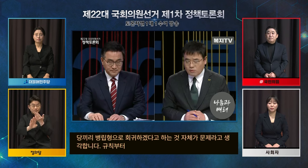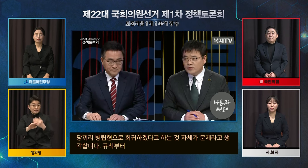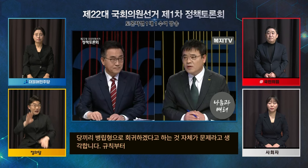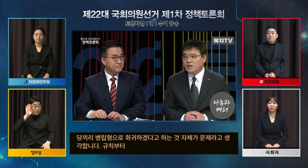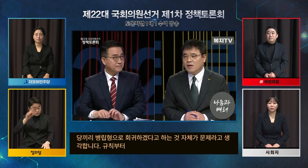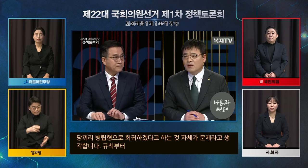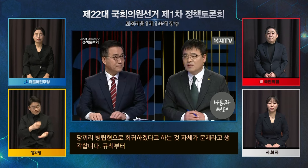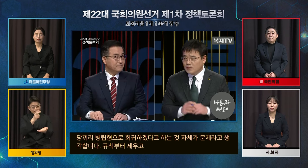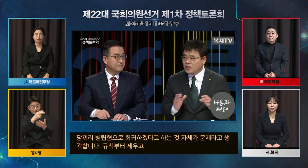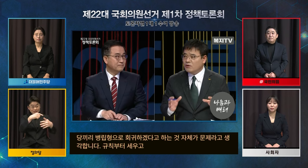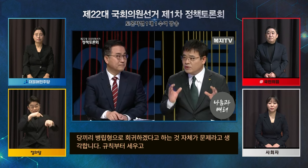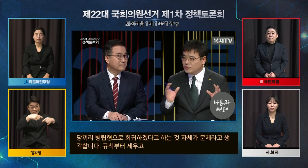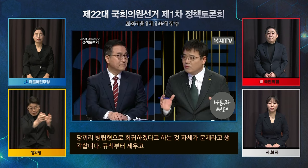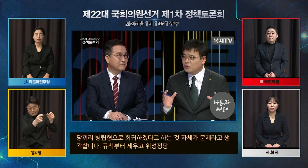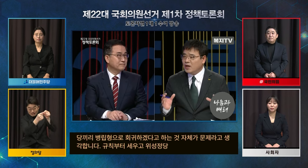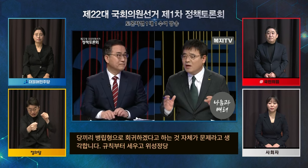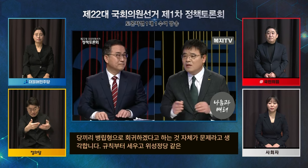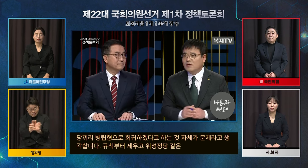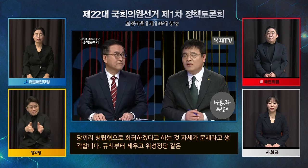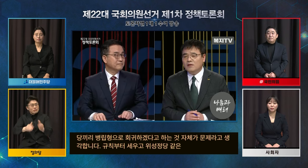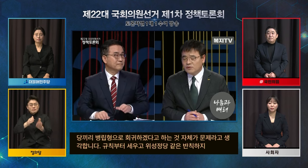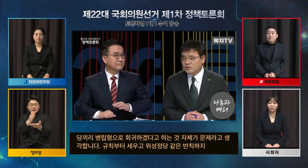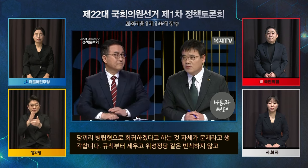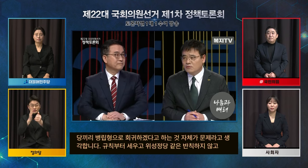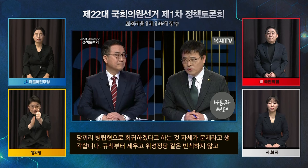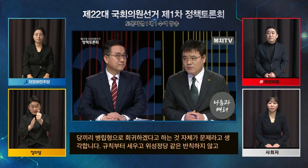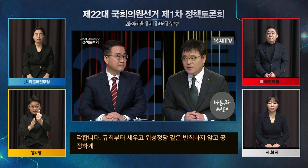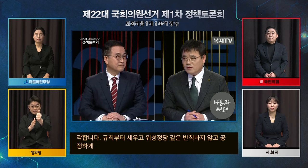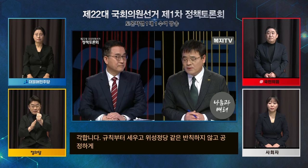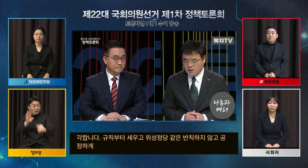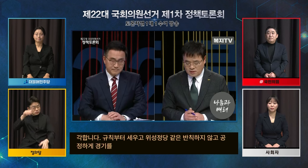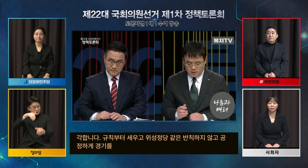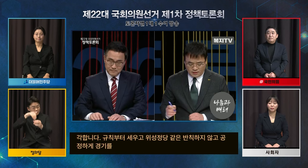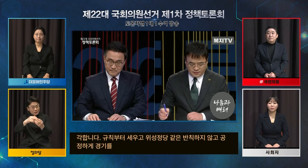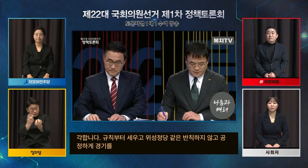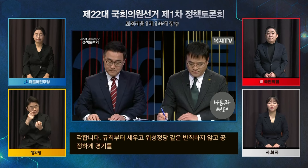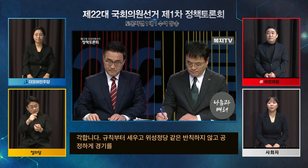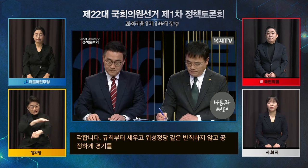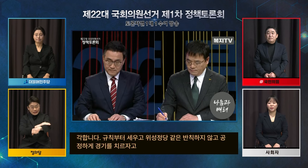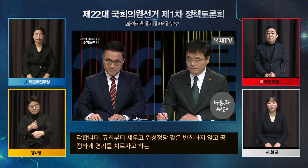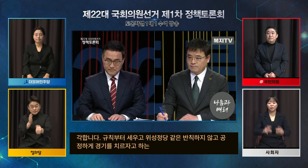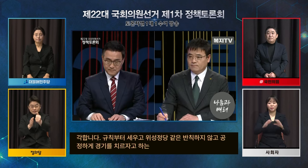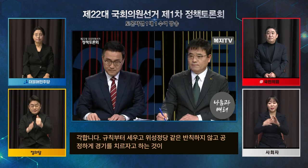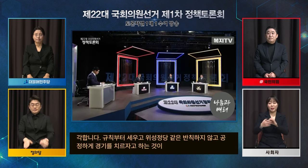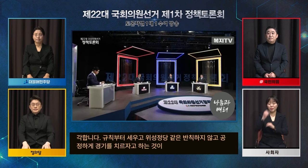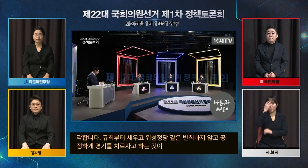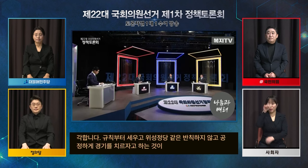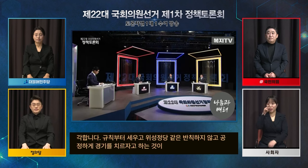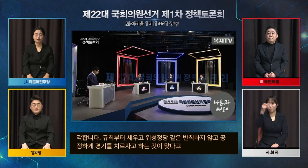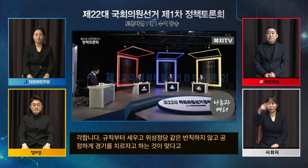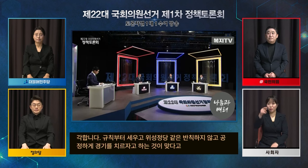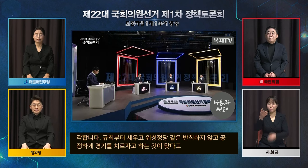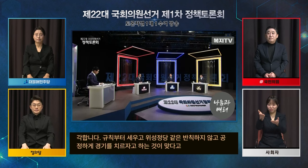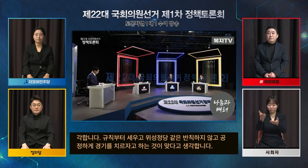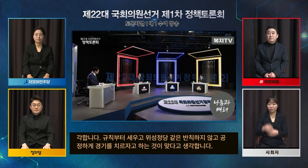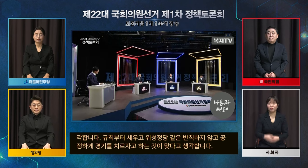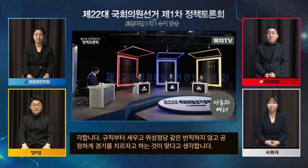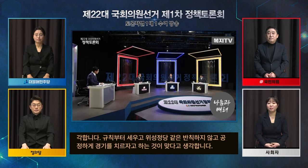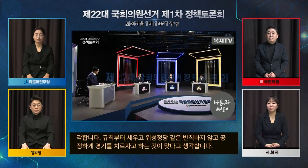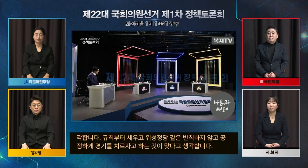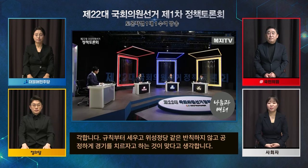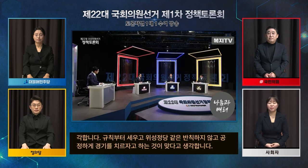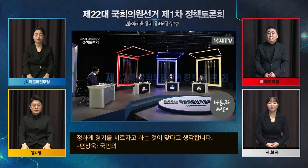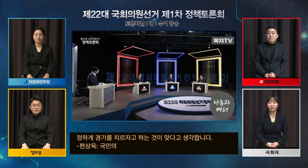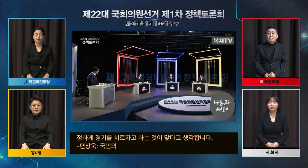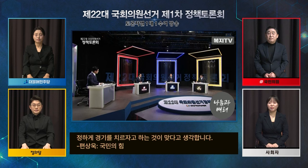않고 공정하게 재미있게 경기를 치러보자. 이렇게 하는 것이 옳다고 생각합니다. 네. 국민의힘 최영도 의원님. 제가 거기에